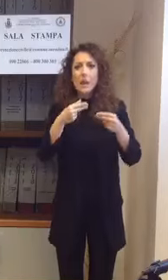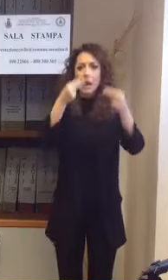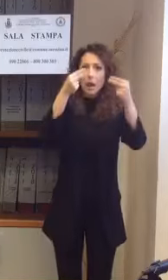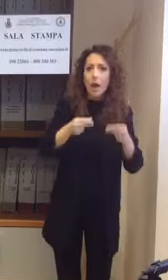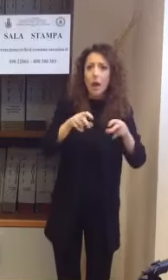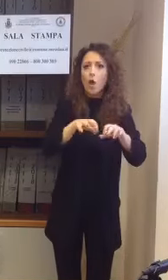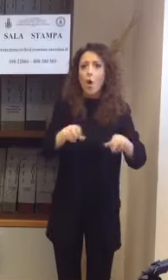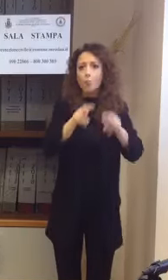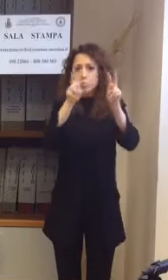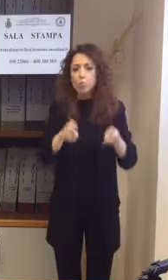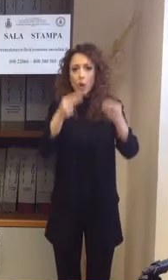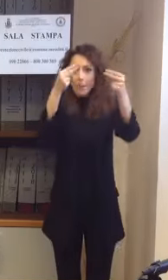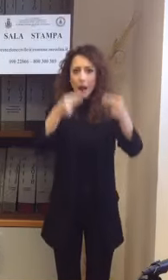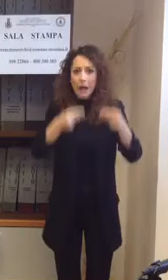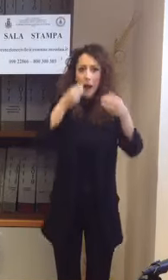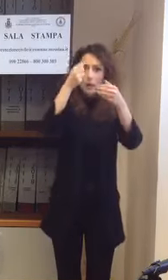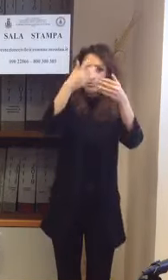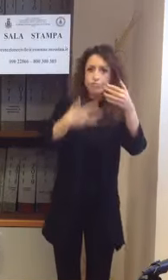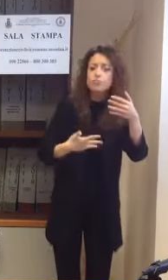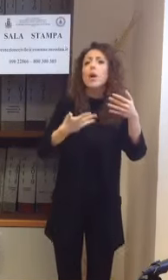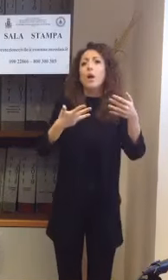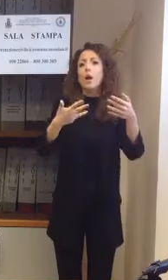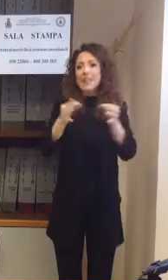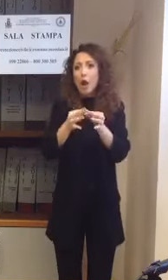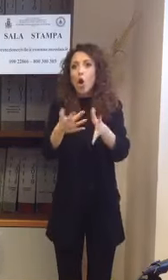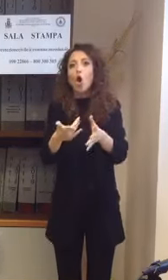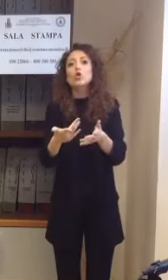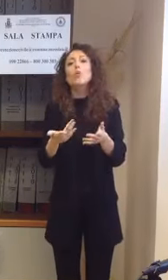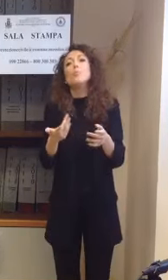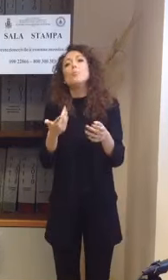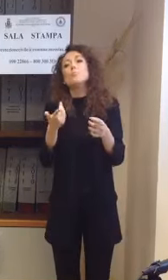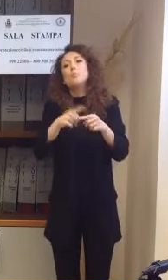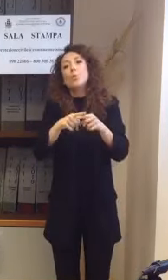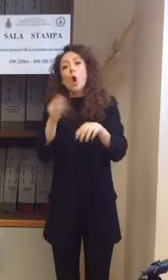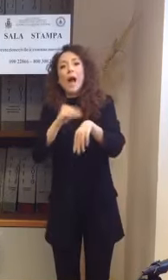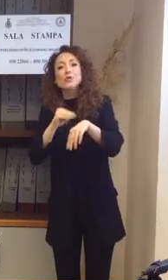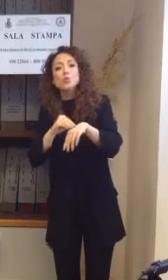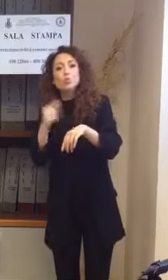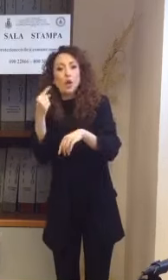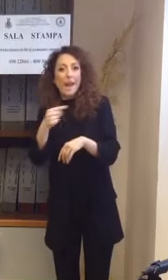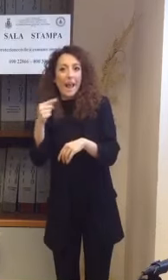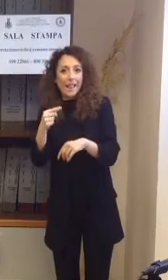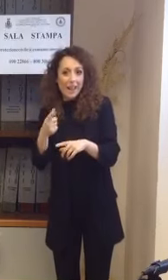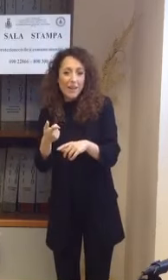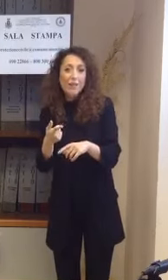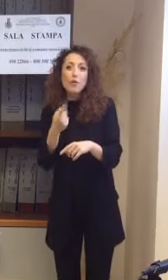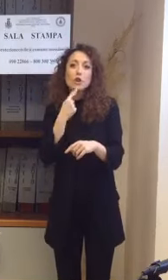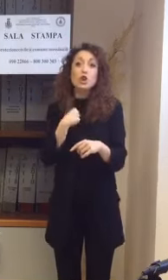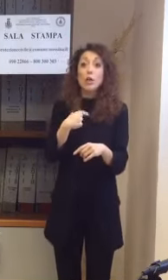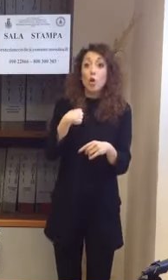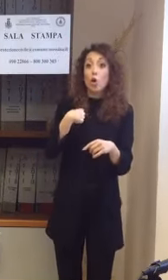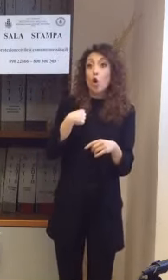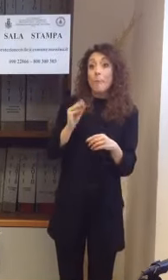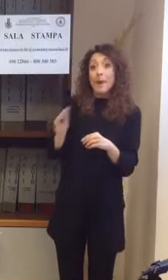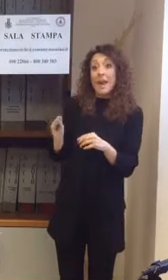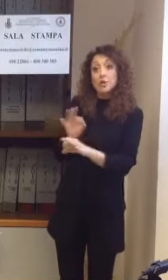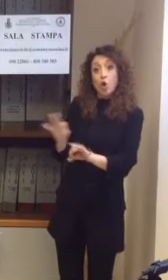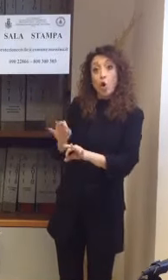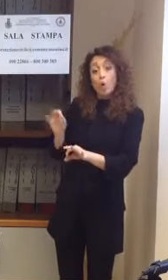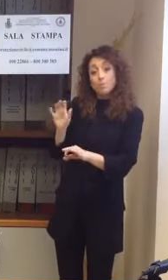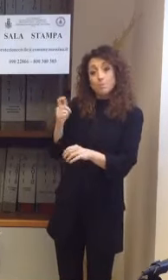storia, perché se no ce lo dimentichiamo, che noi abbiamo chiesto al presidente della regione siciliana di fare